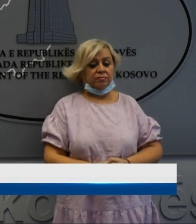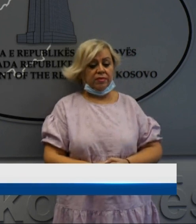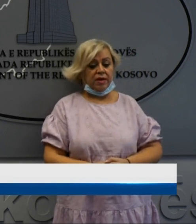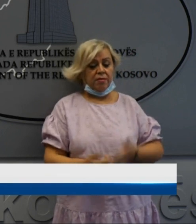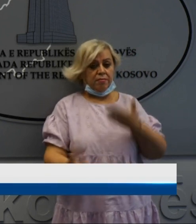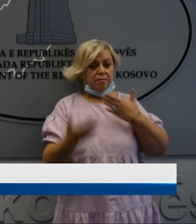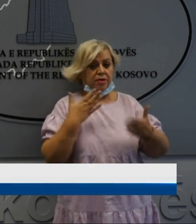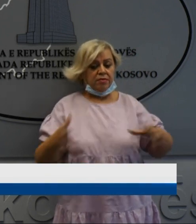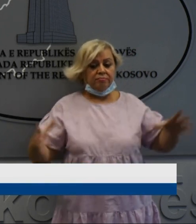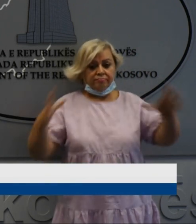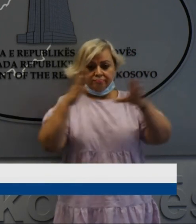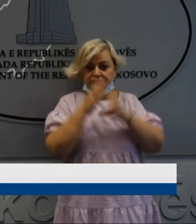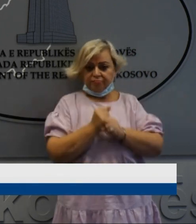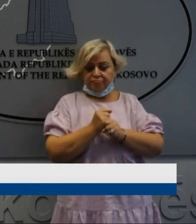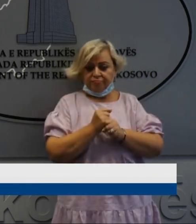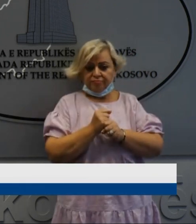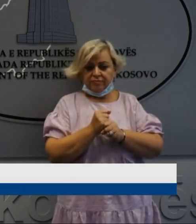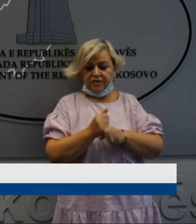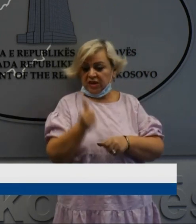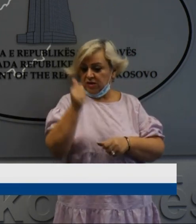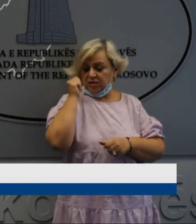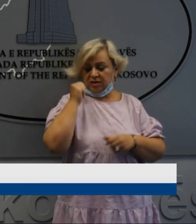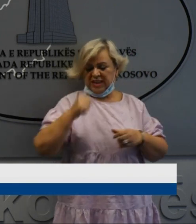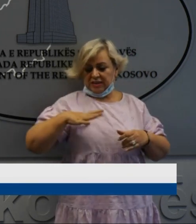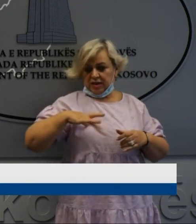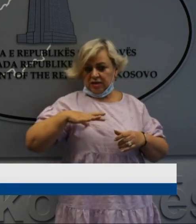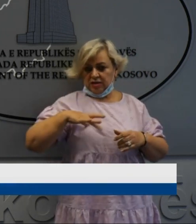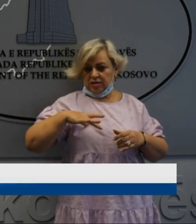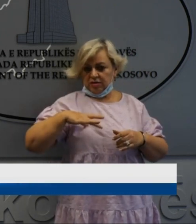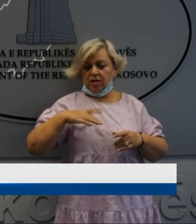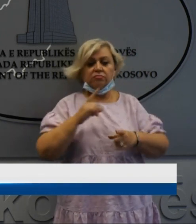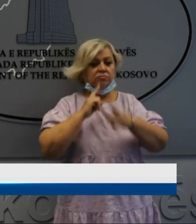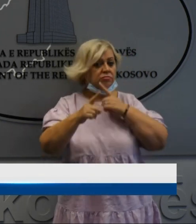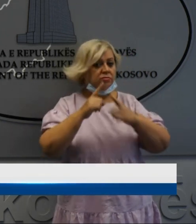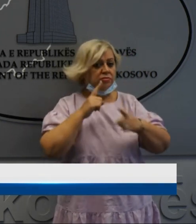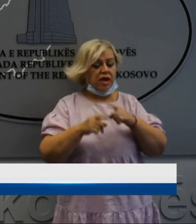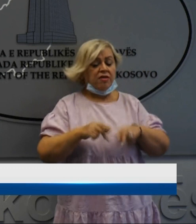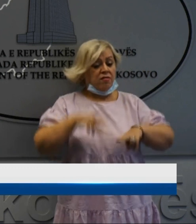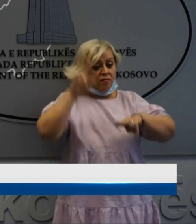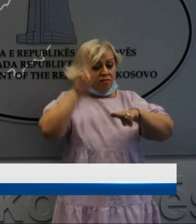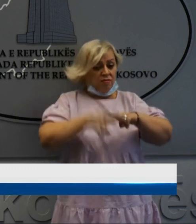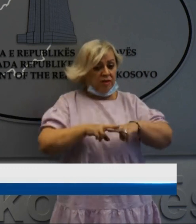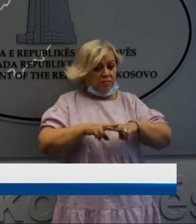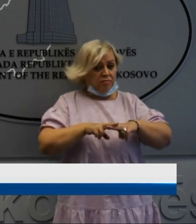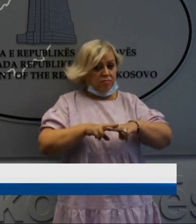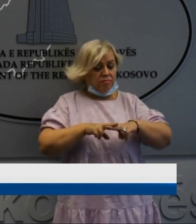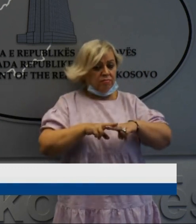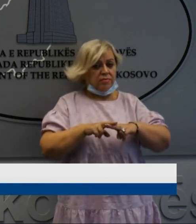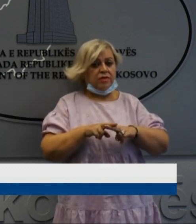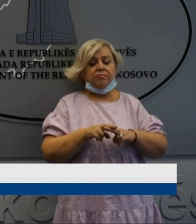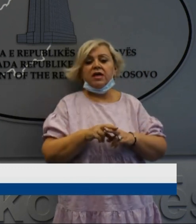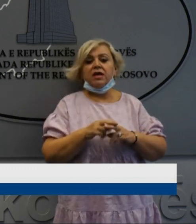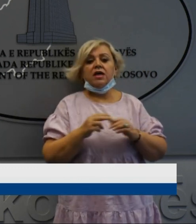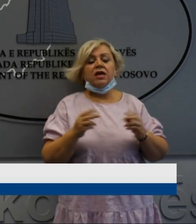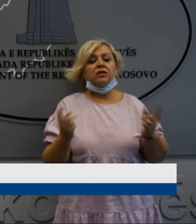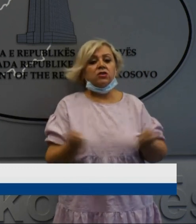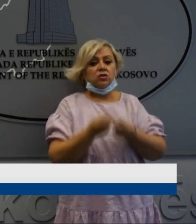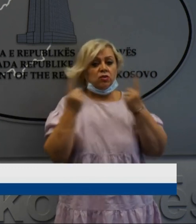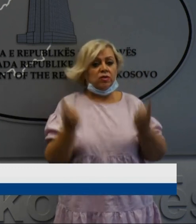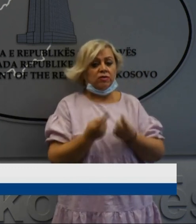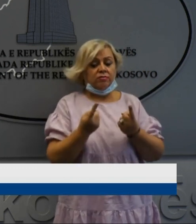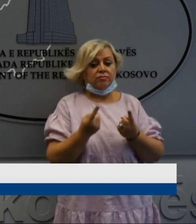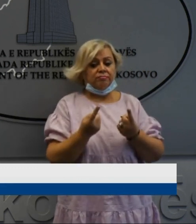Pas mbledhjes së Këshillit të Sigurisë ditën e diel, diskutimit dhe disa vendimeve të marra në raport me situatën e